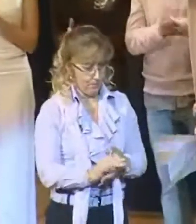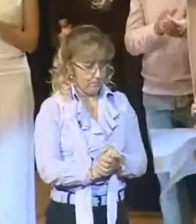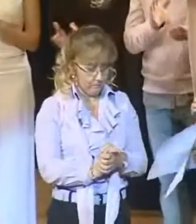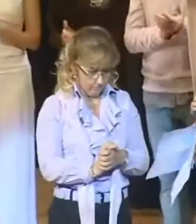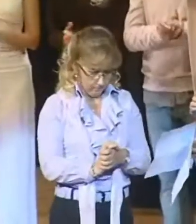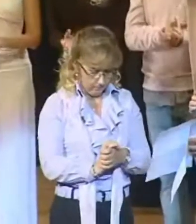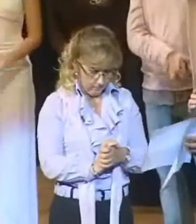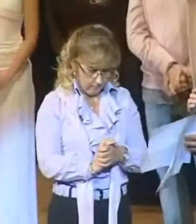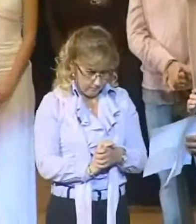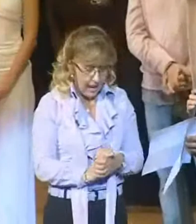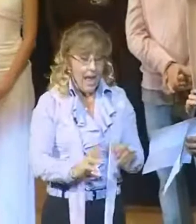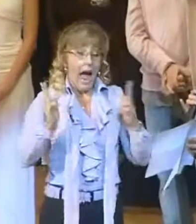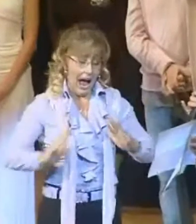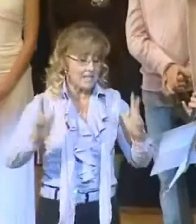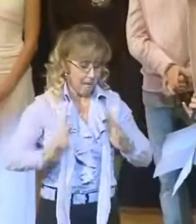applauso silenzioso.